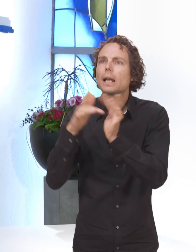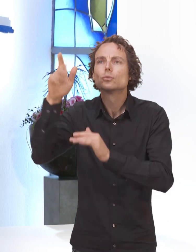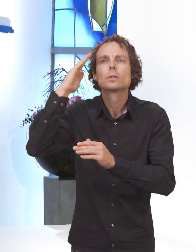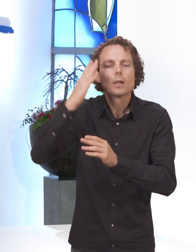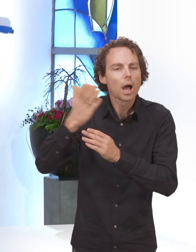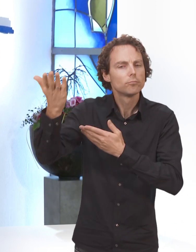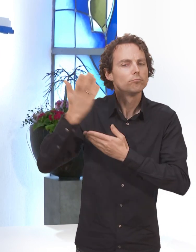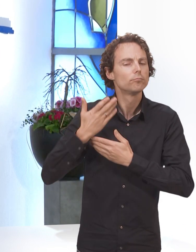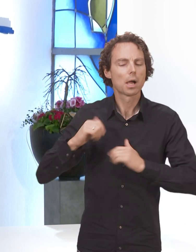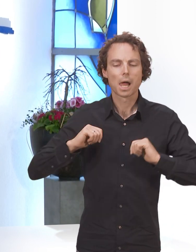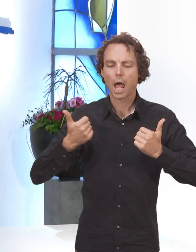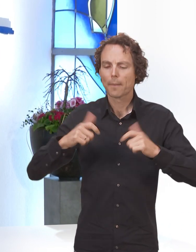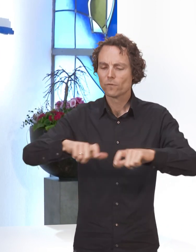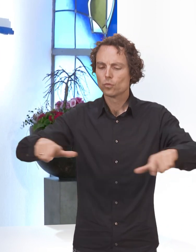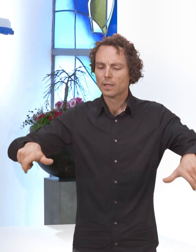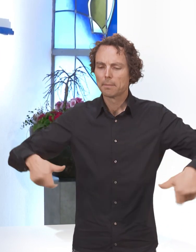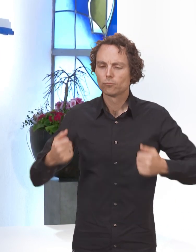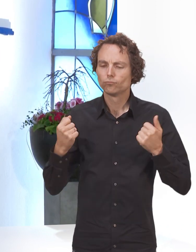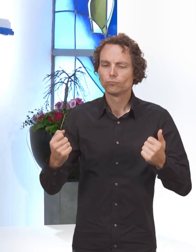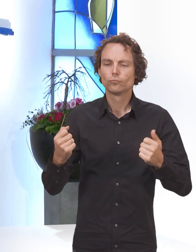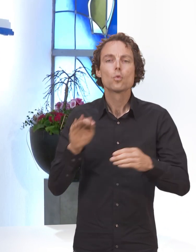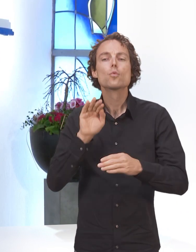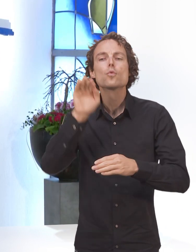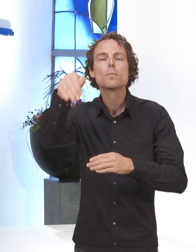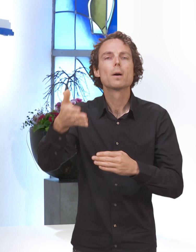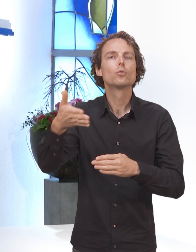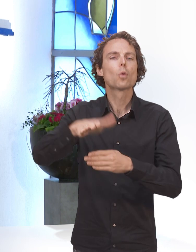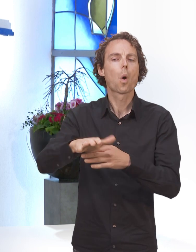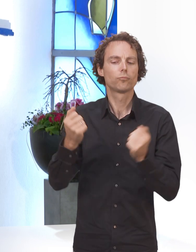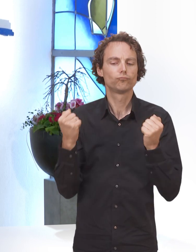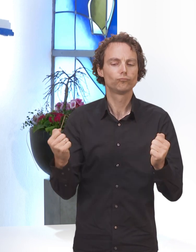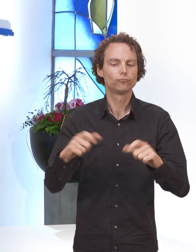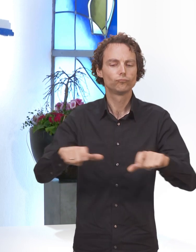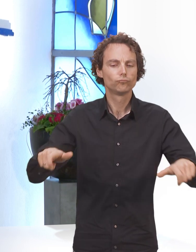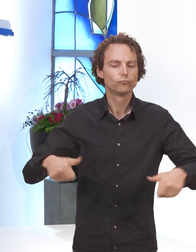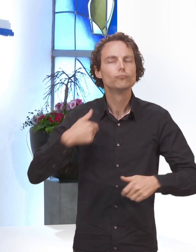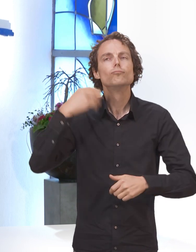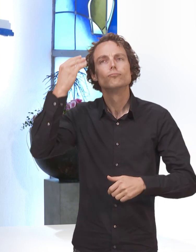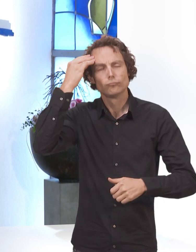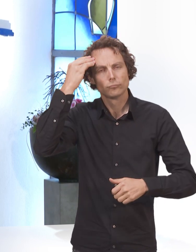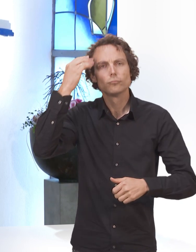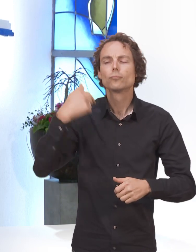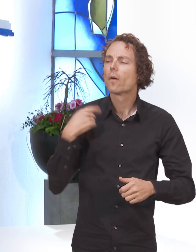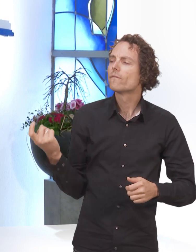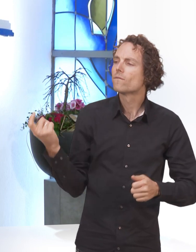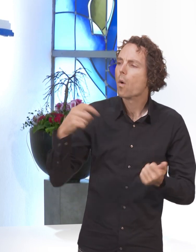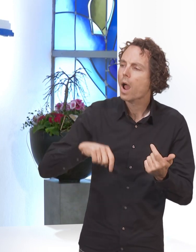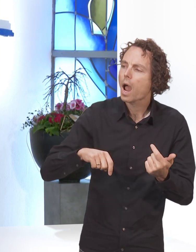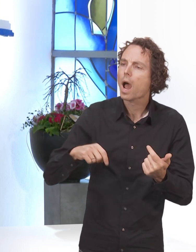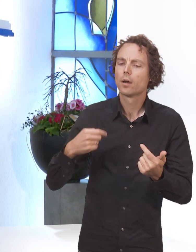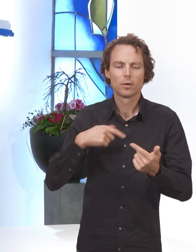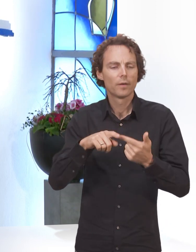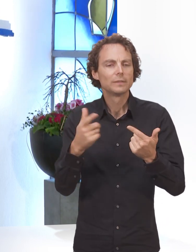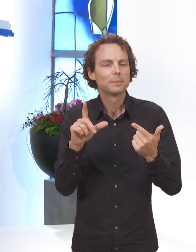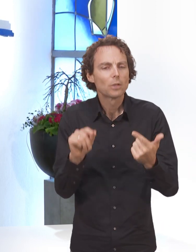ein Lebensfundament, das über den Tod hinaus Bestand hat. Mir wird immer mehr bewusst, woher ich komme, was das Ganze eigentlich